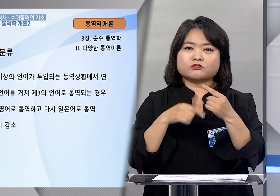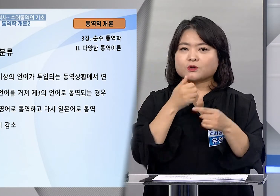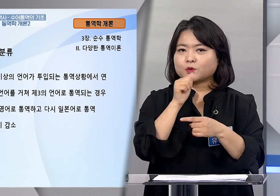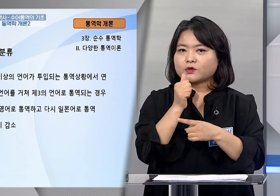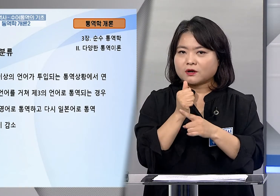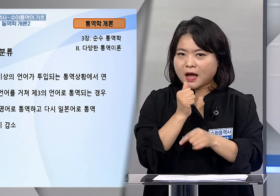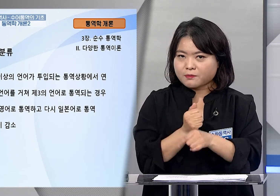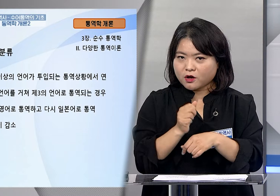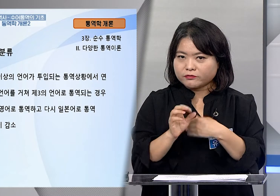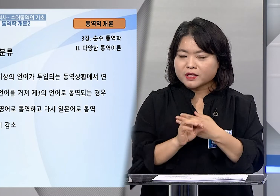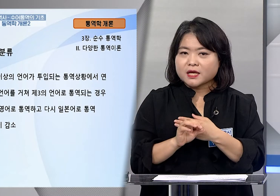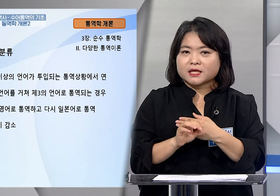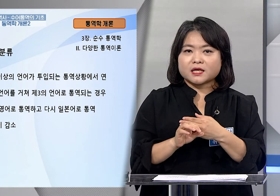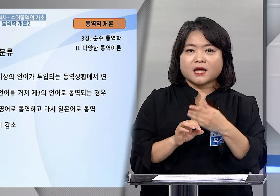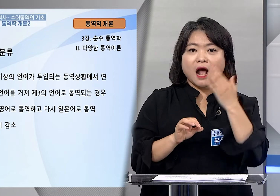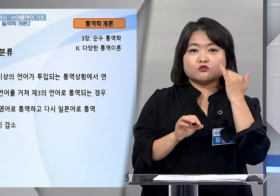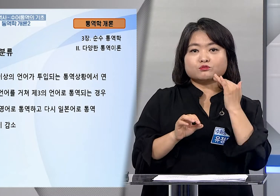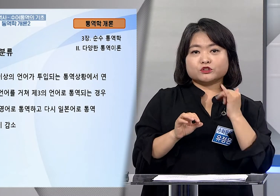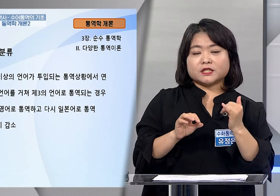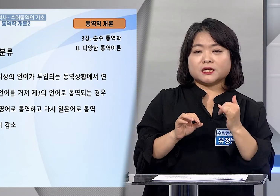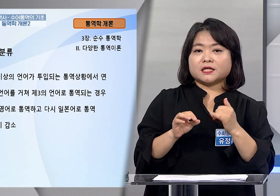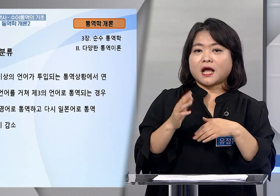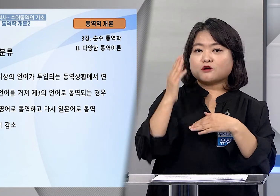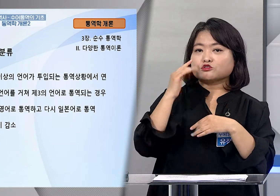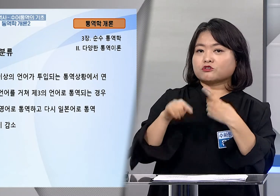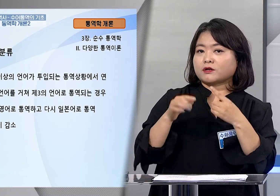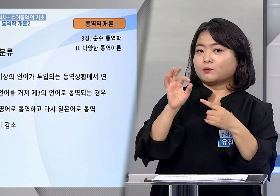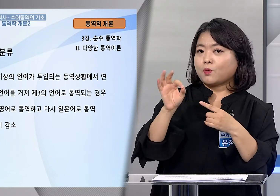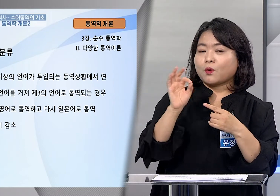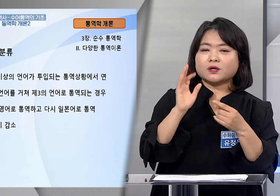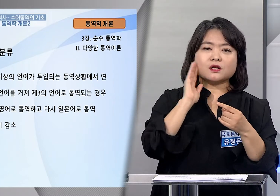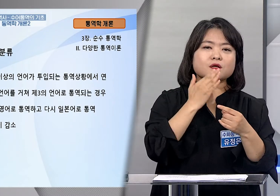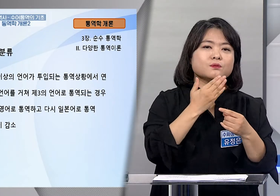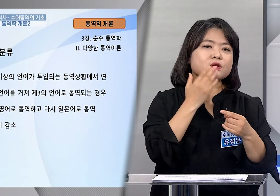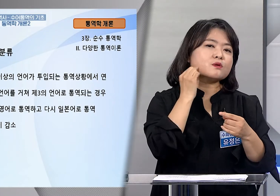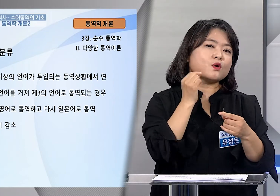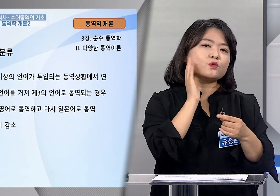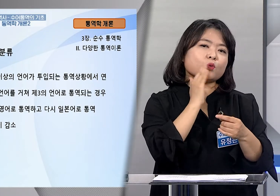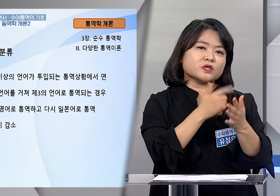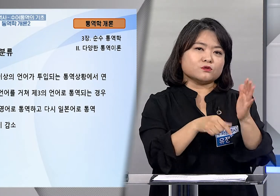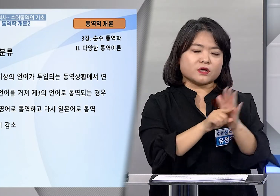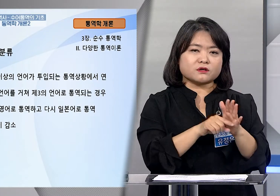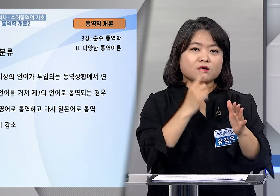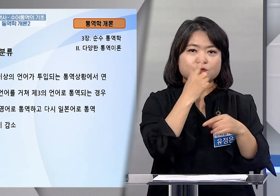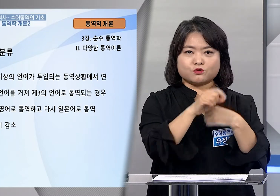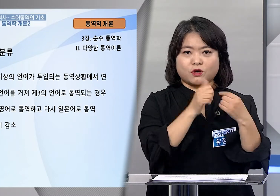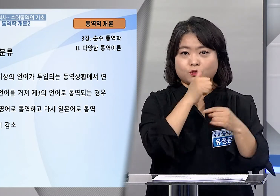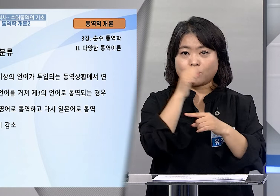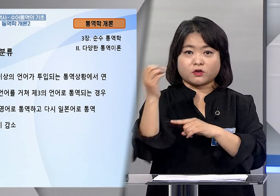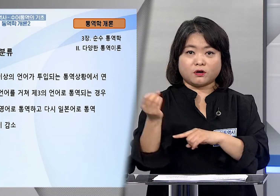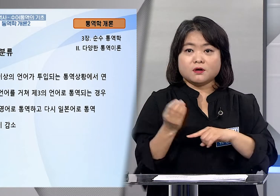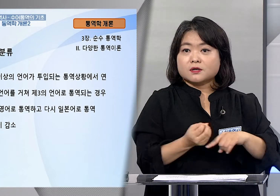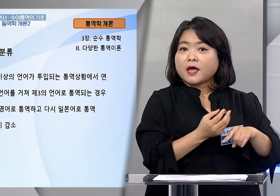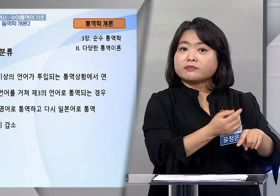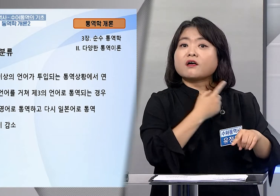수화로 통역을 하면 이 한국 분이 한국 수화를 보고 일본 농인을 위해서 일본 수화로 통역했던